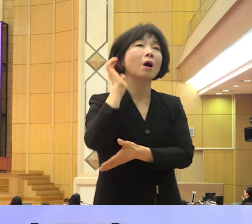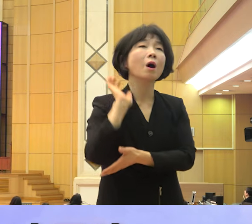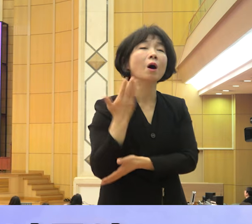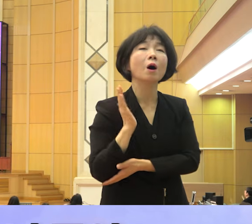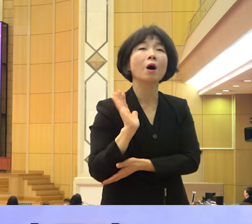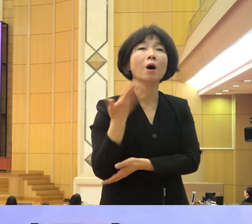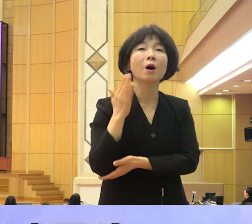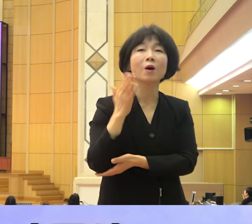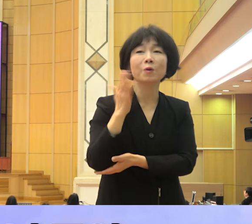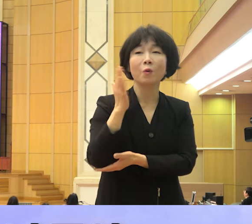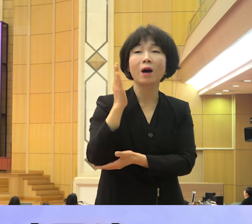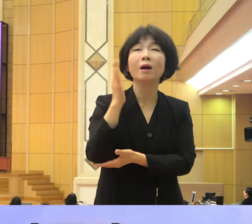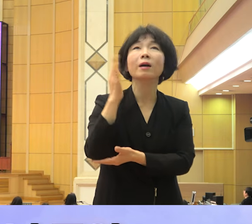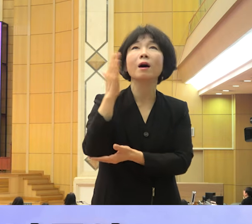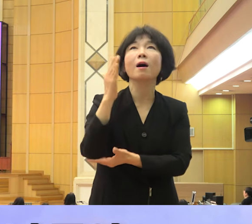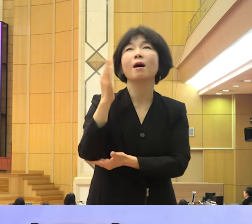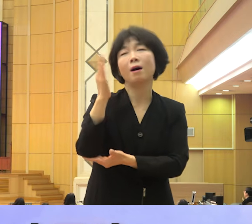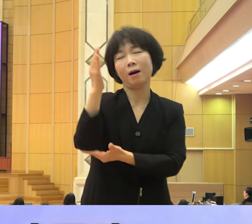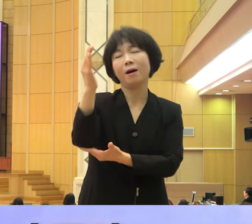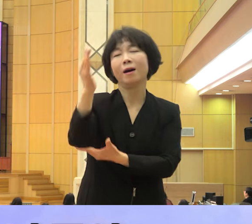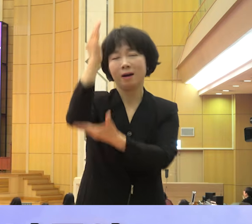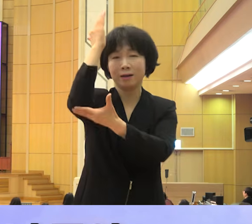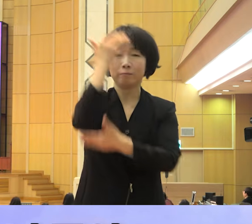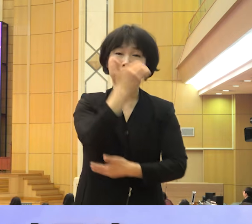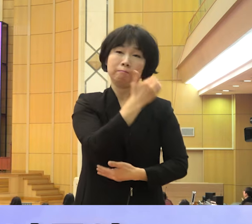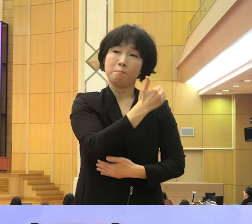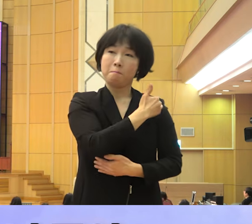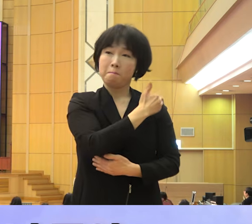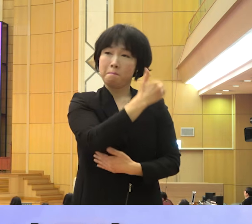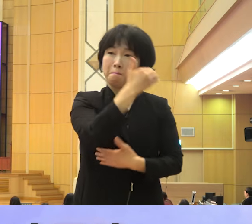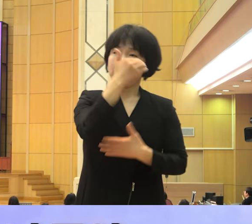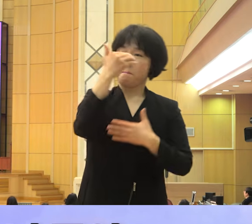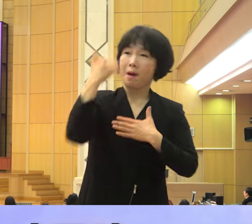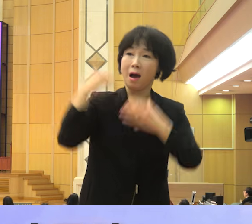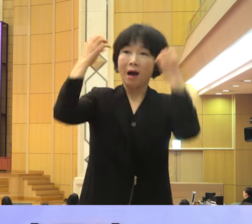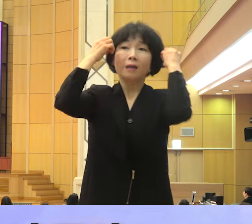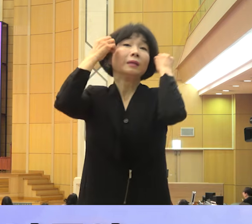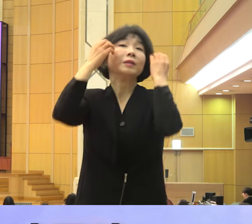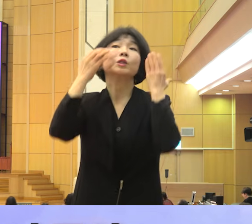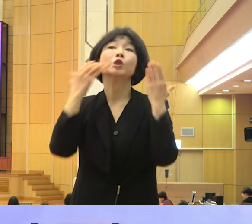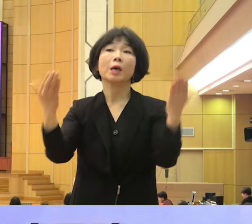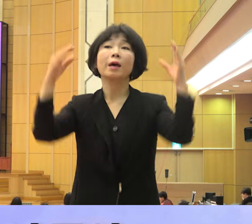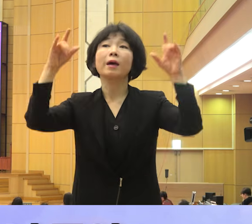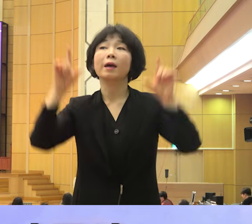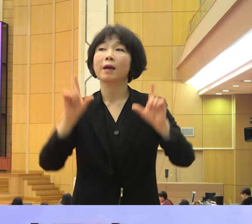주의 영광 가득한